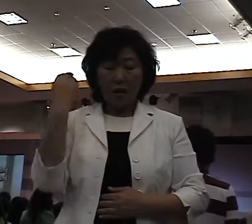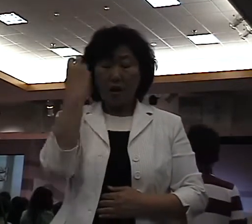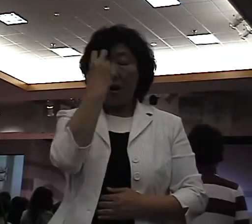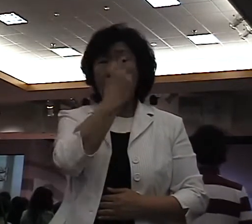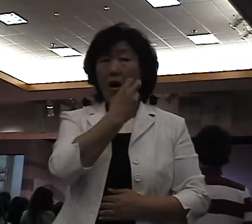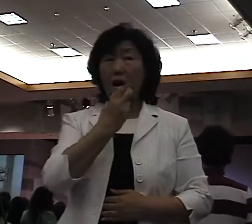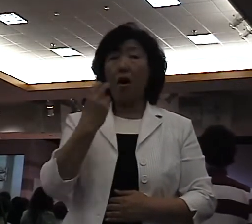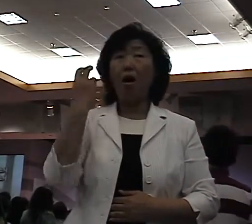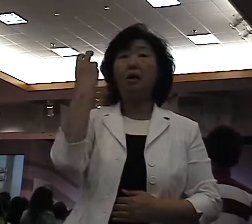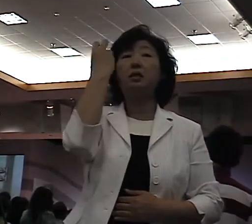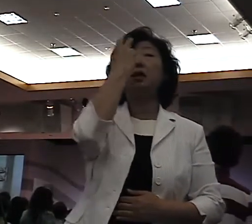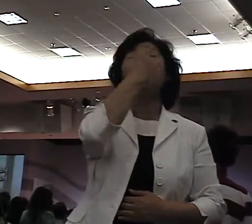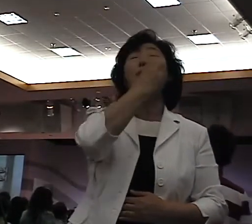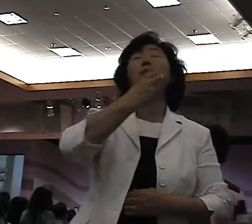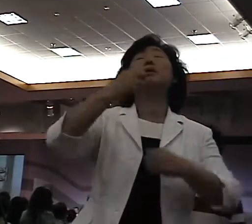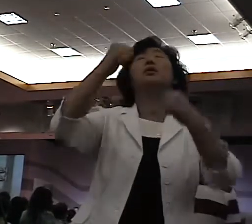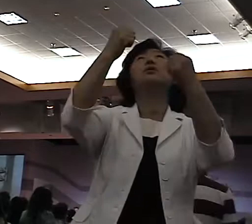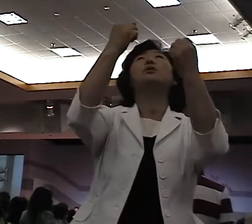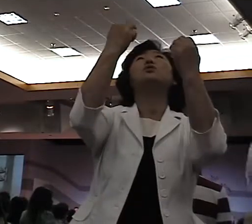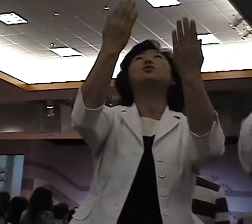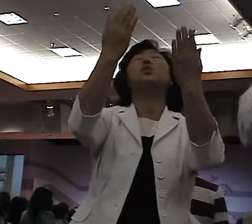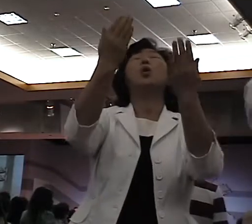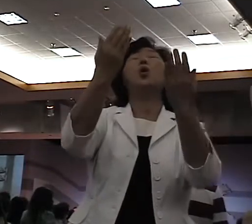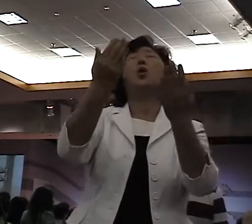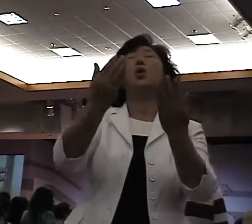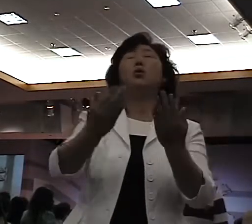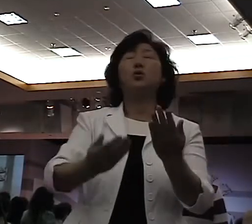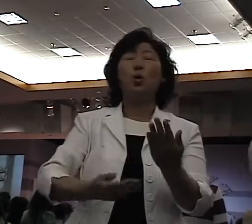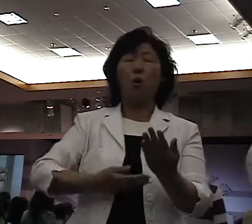성령님, 날